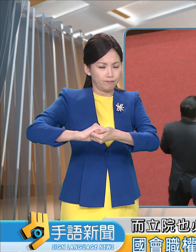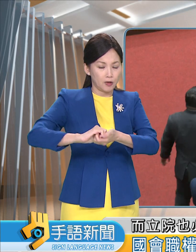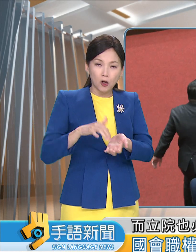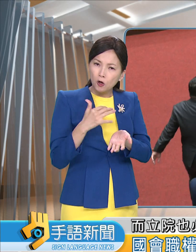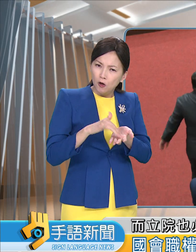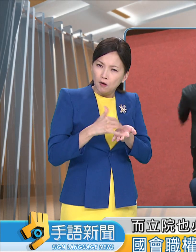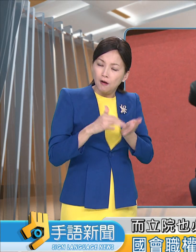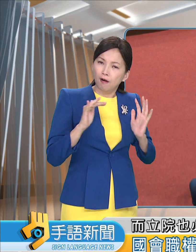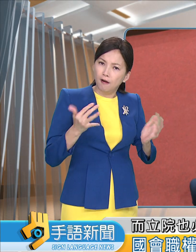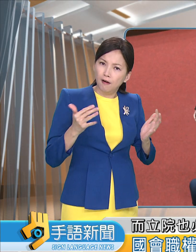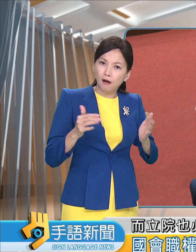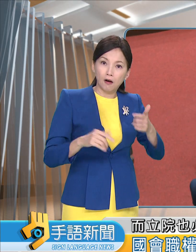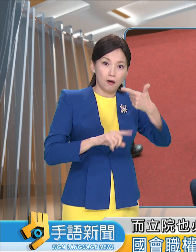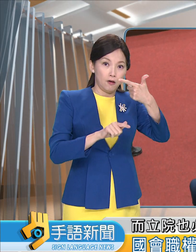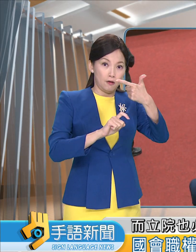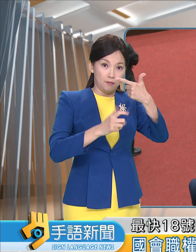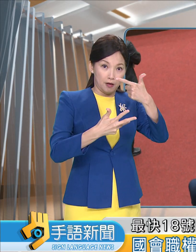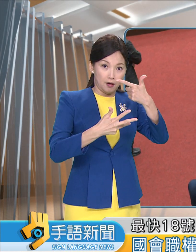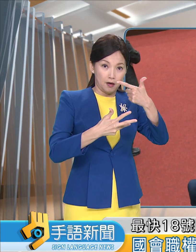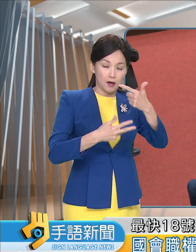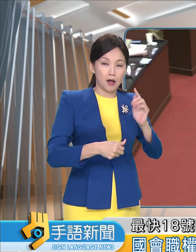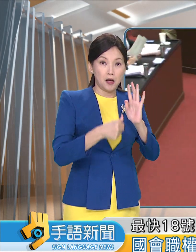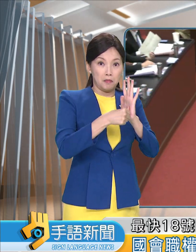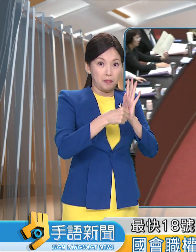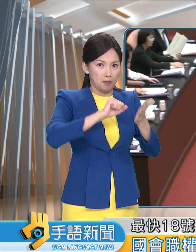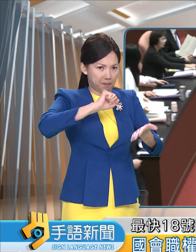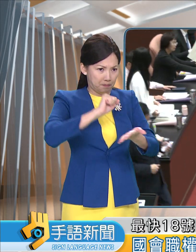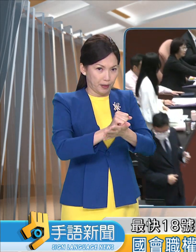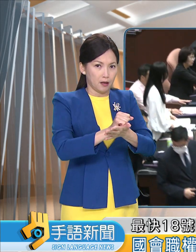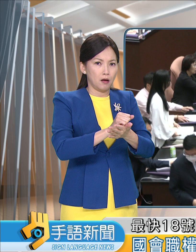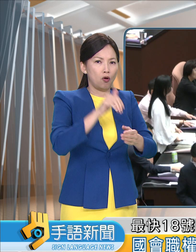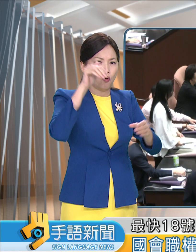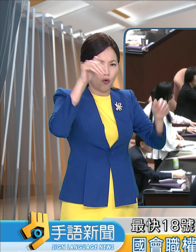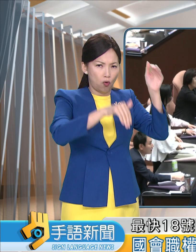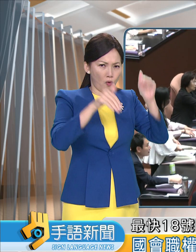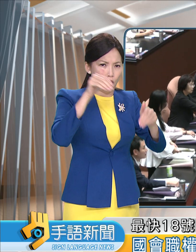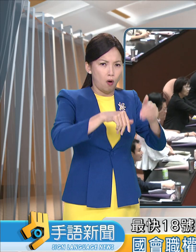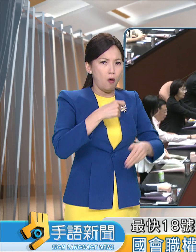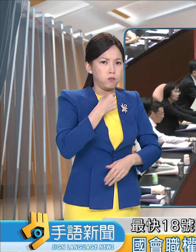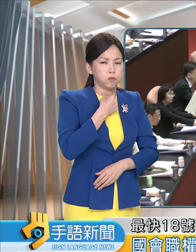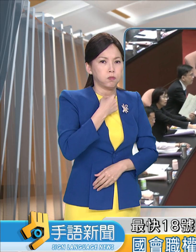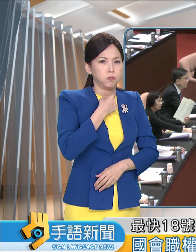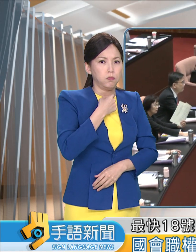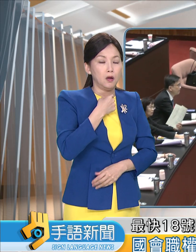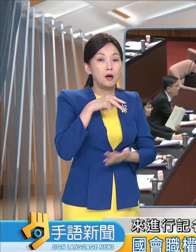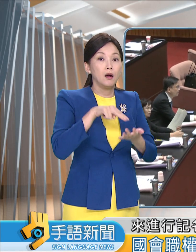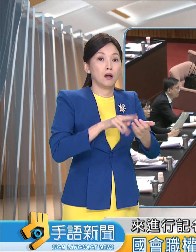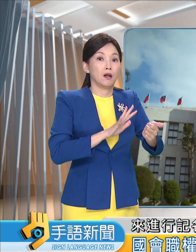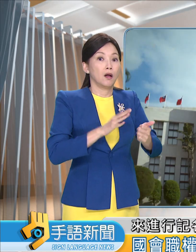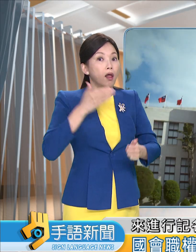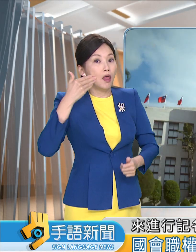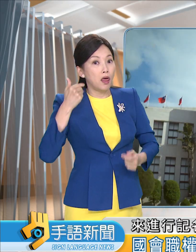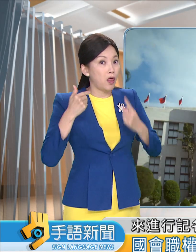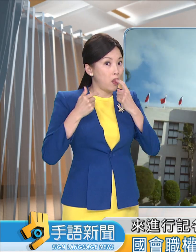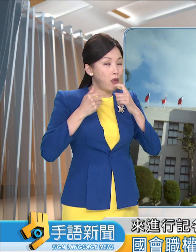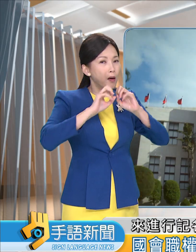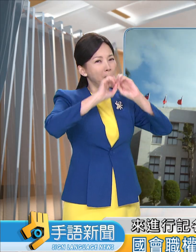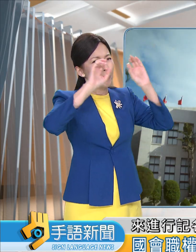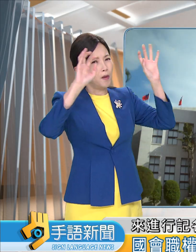做出决议，最快18号院会就可能针对复议案来进行记名表